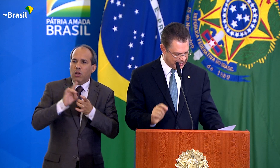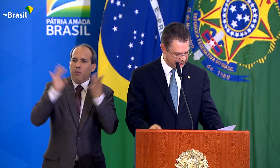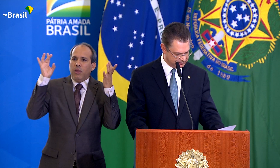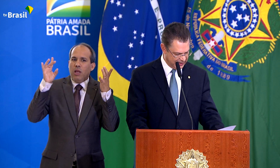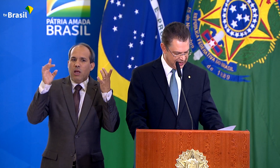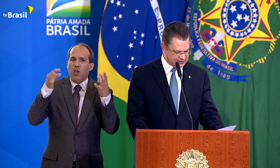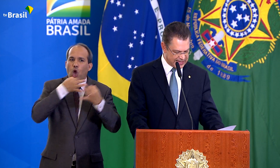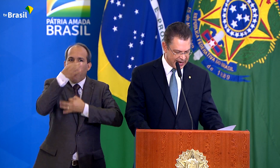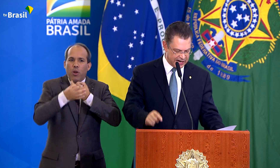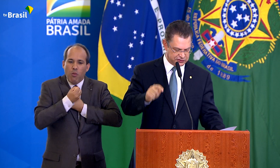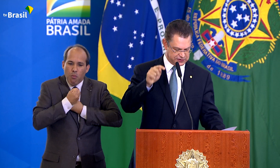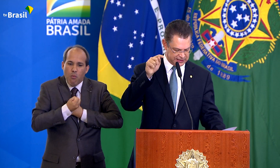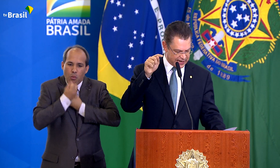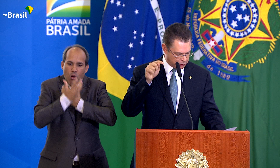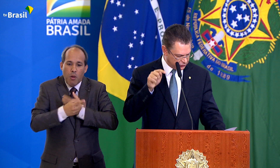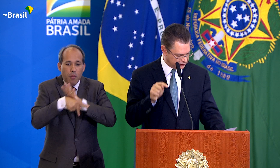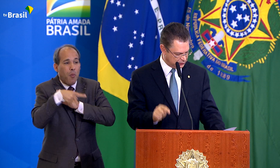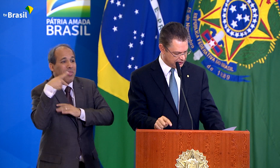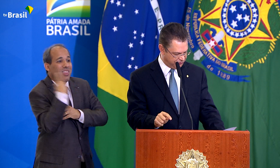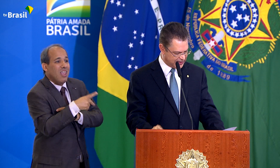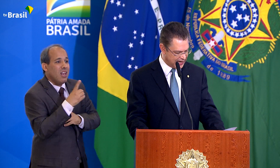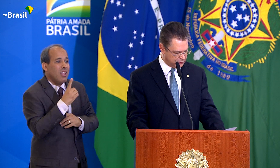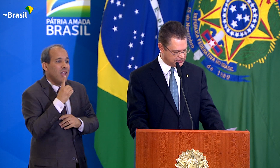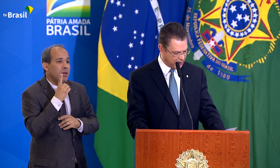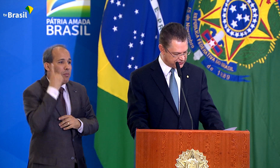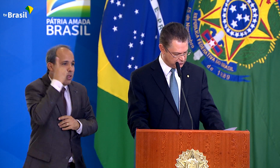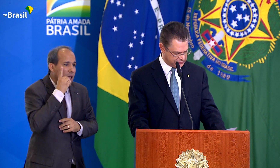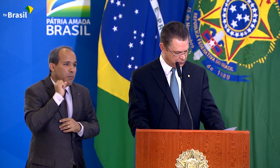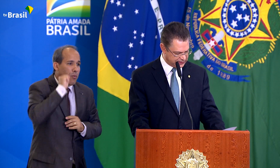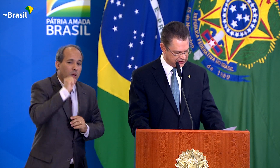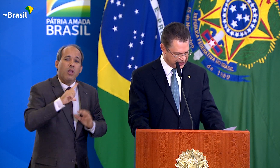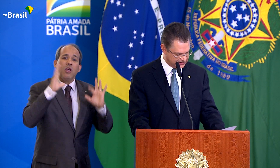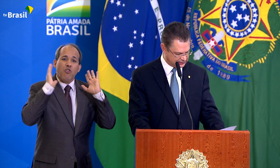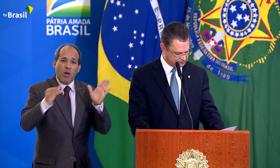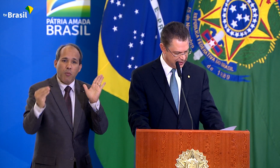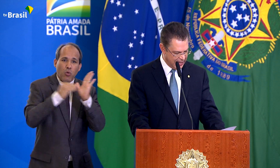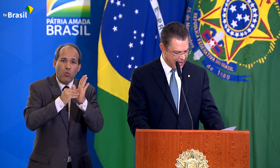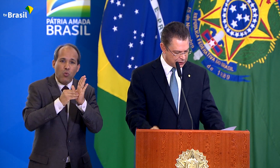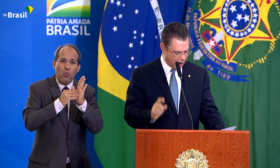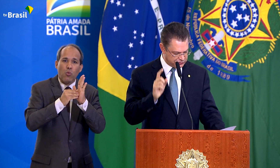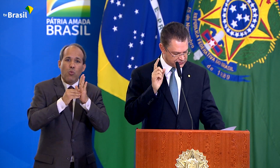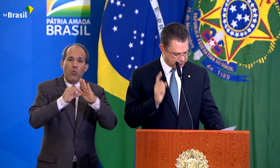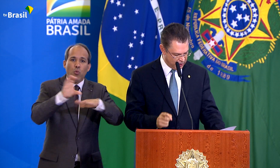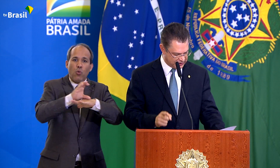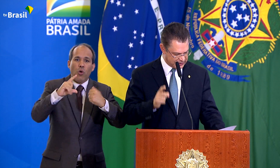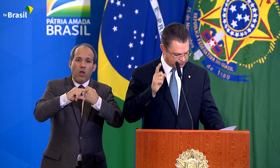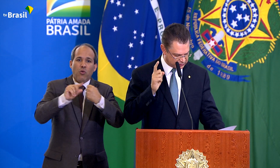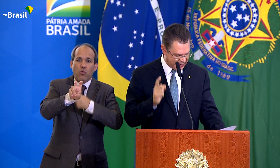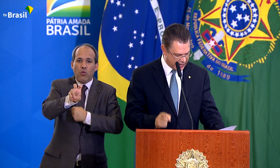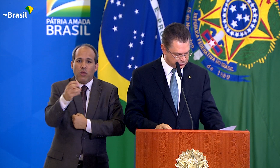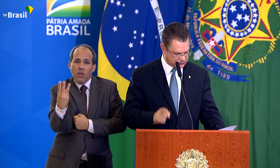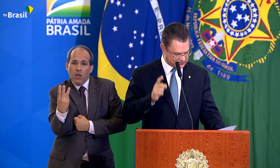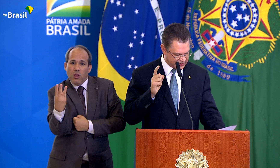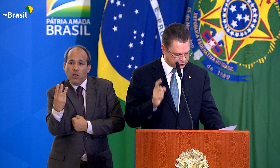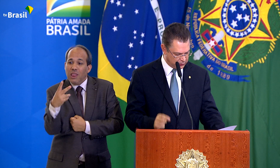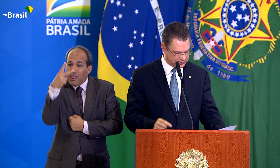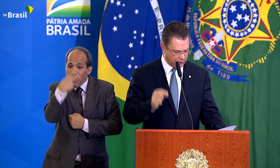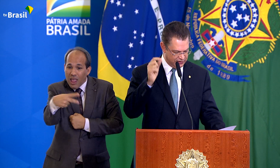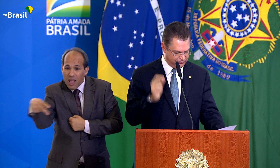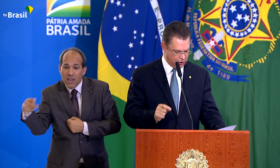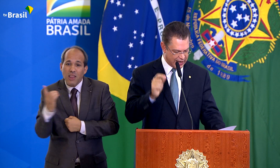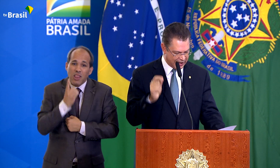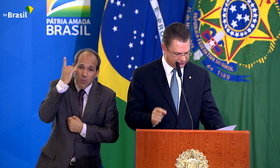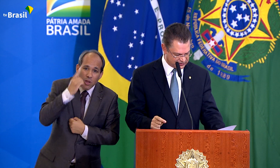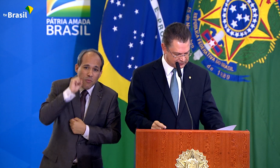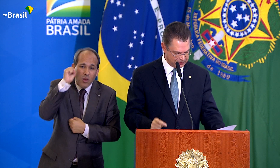ao parlamentar está garantida na Constituição Federal em seu artigo 53 a qual dispõe que deputados e